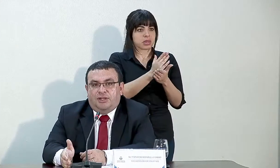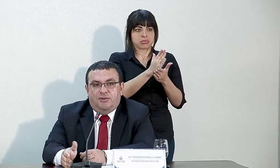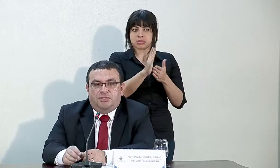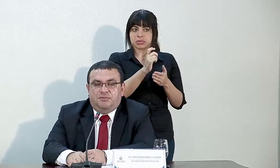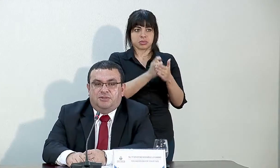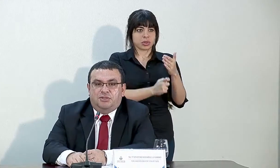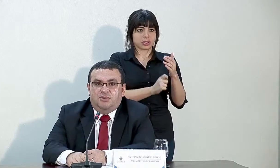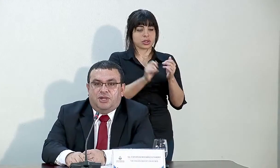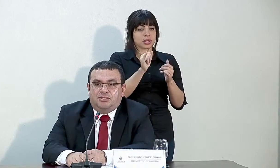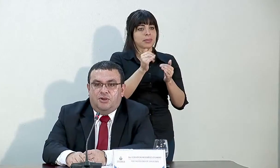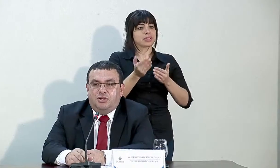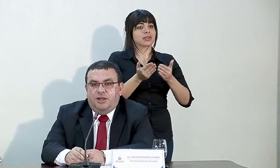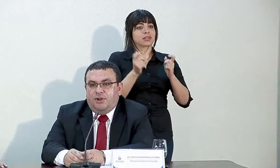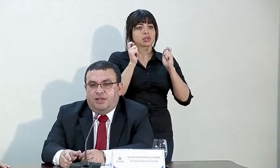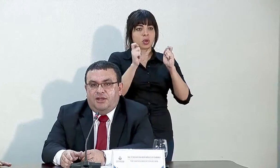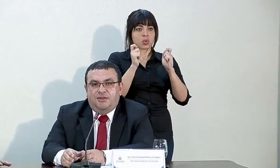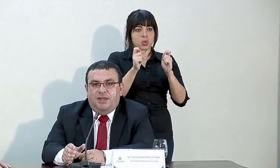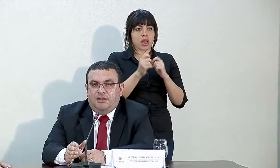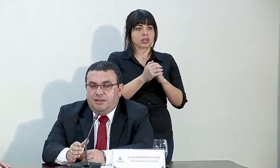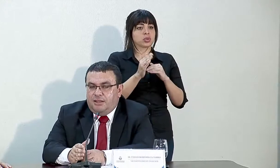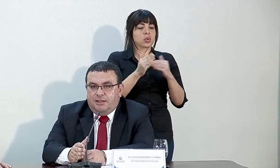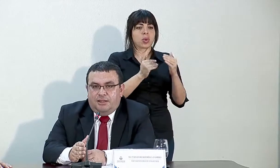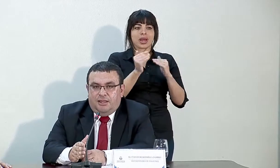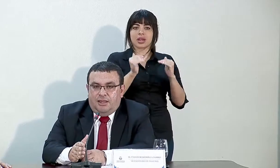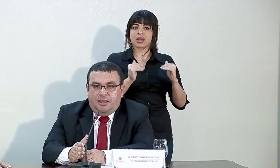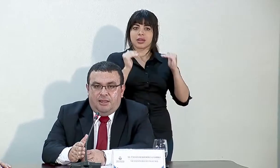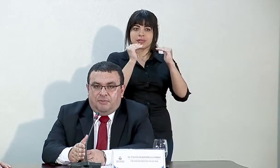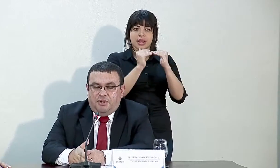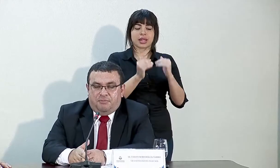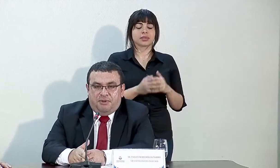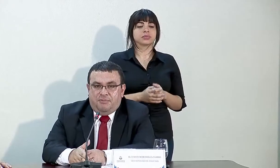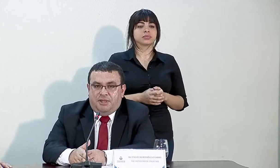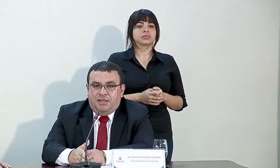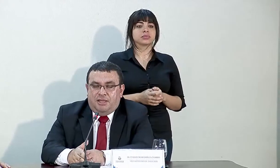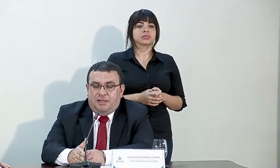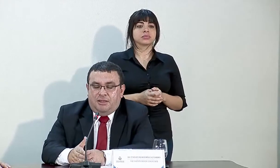al igual que los servicios de educación en cualquier nivel,